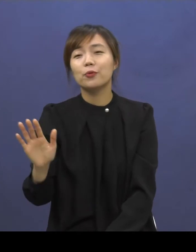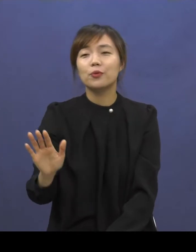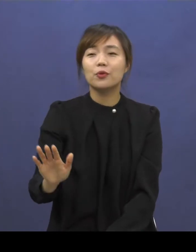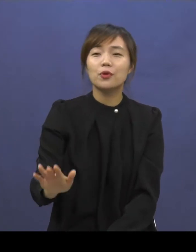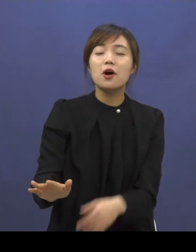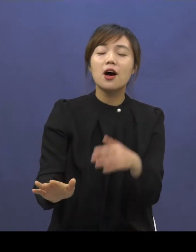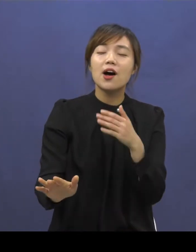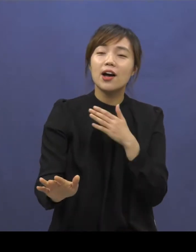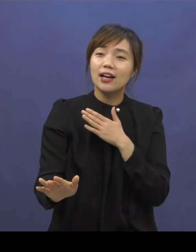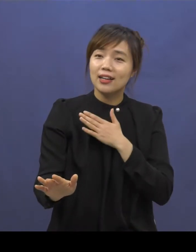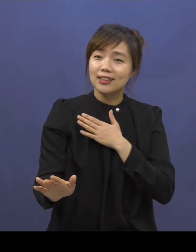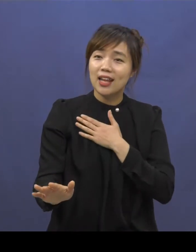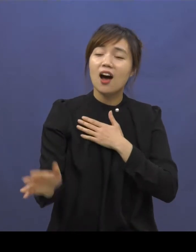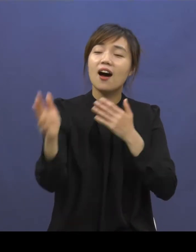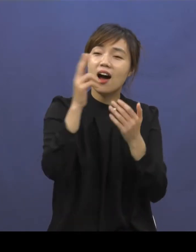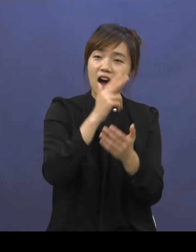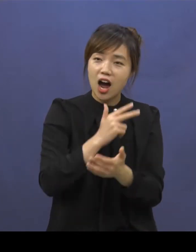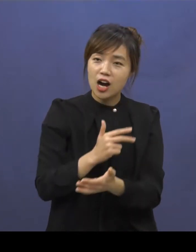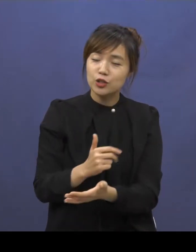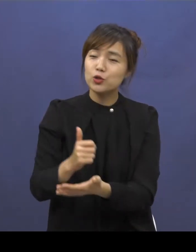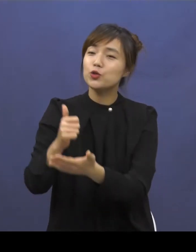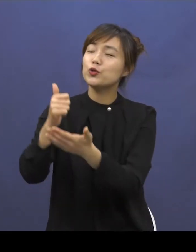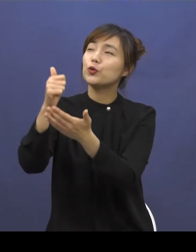험해도 나